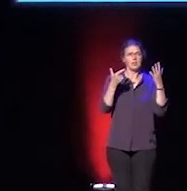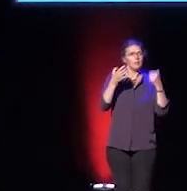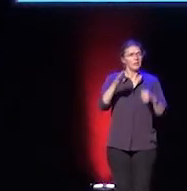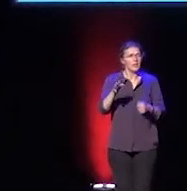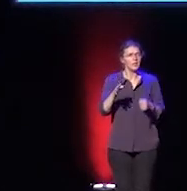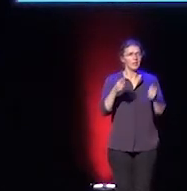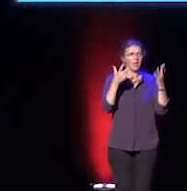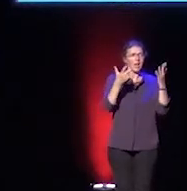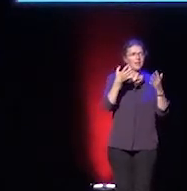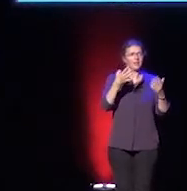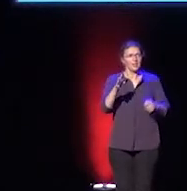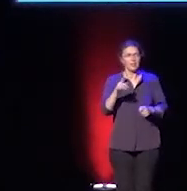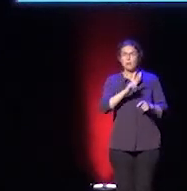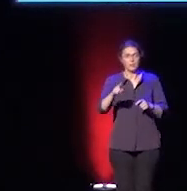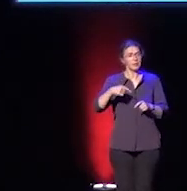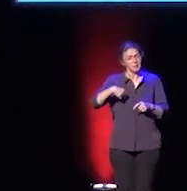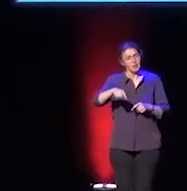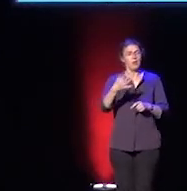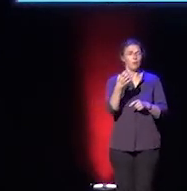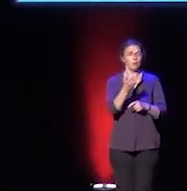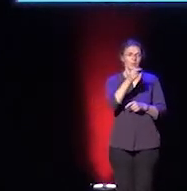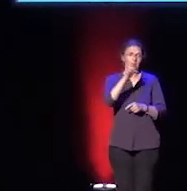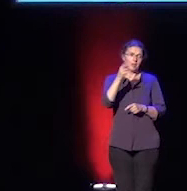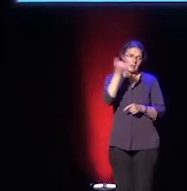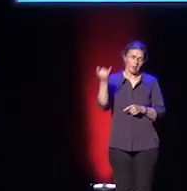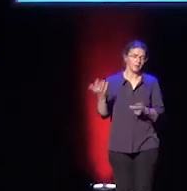47, 48, bis in die 50er Jahre